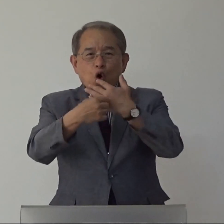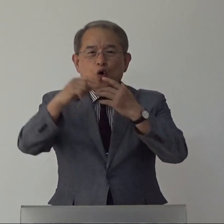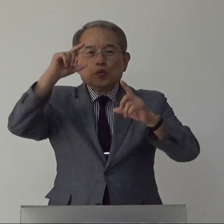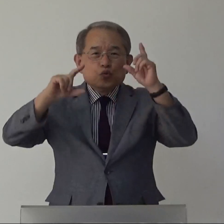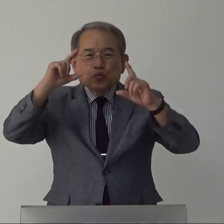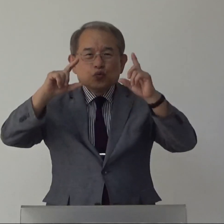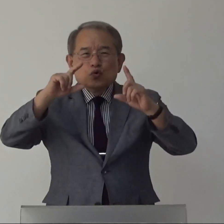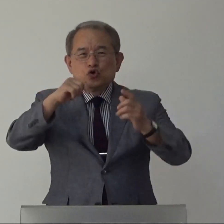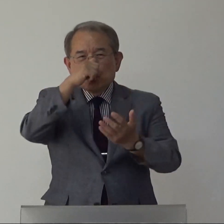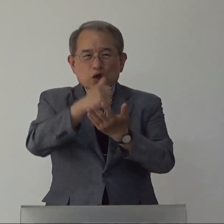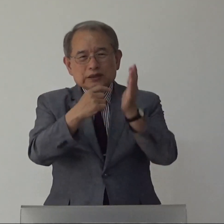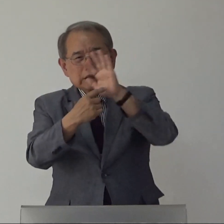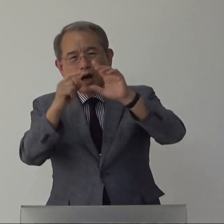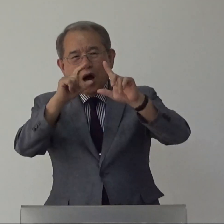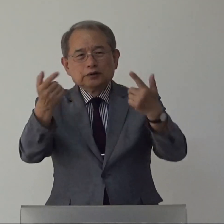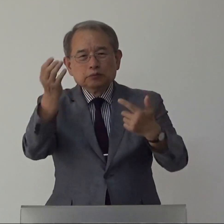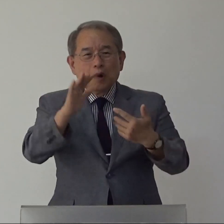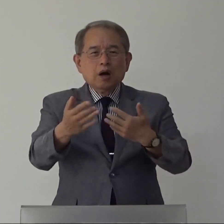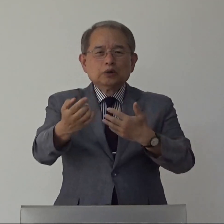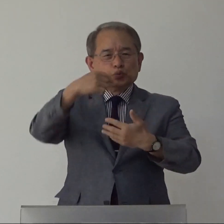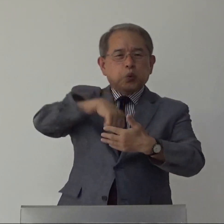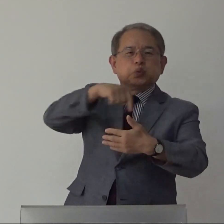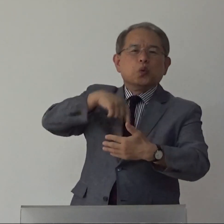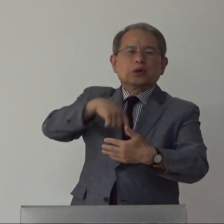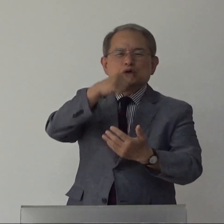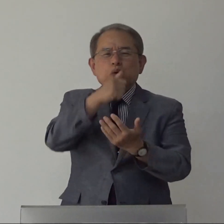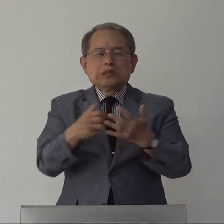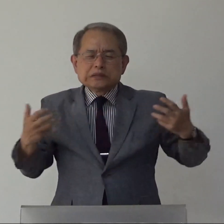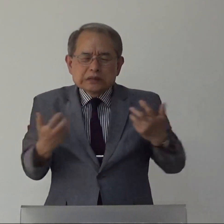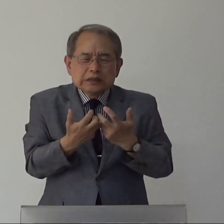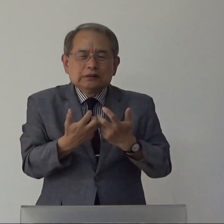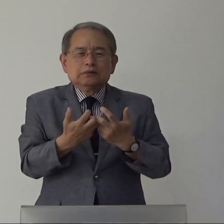그러나 모든 사람이 나는 죄인이 아니다 자신 있게 말할 수 없습니다.